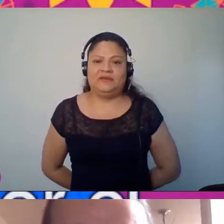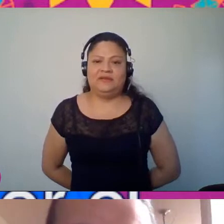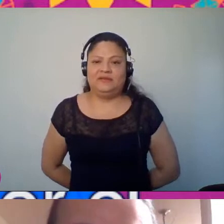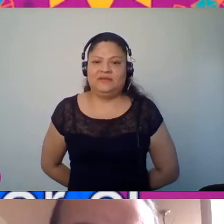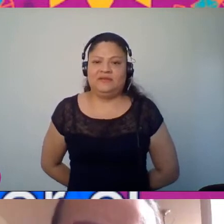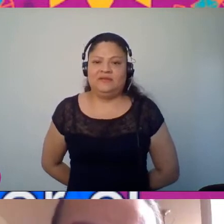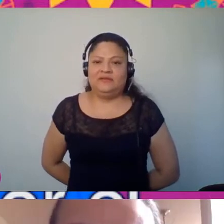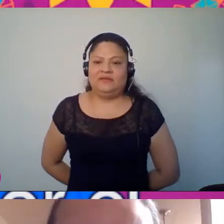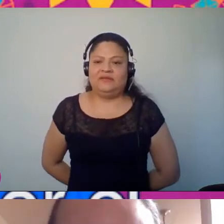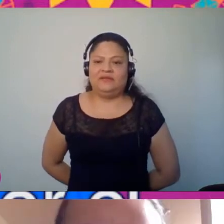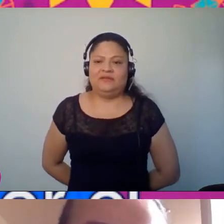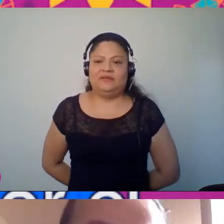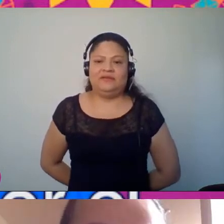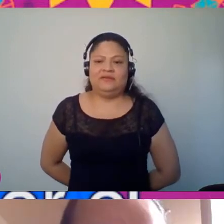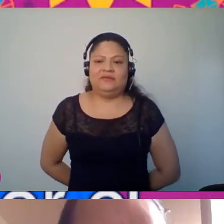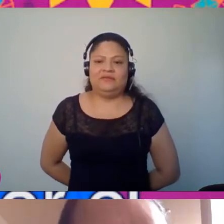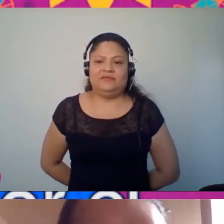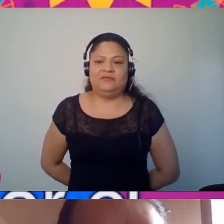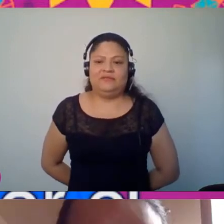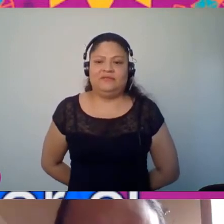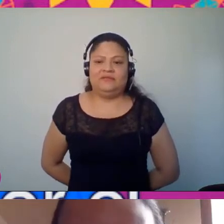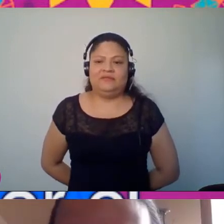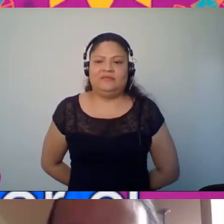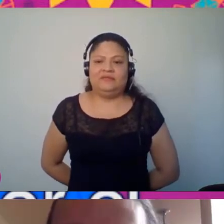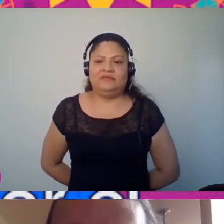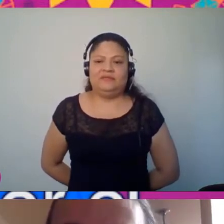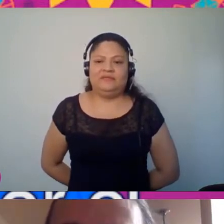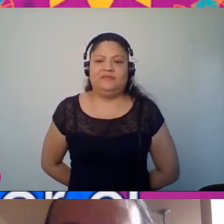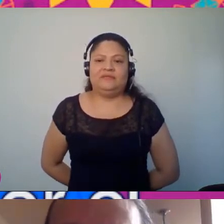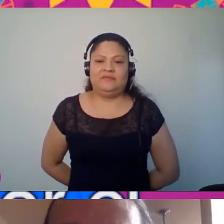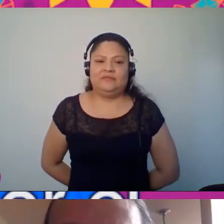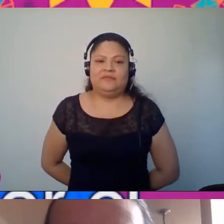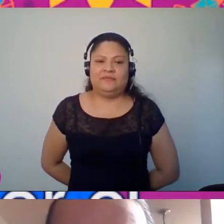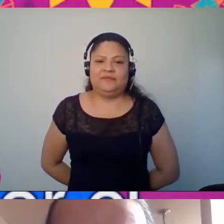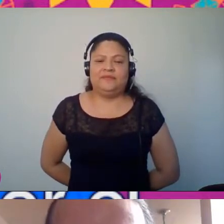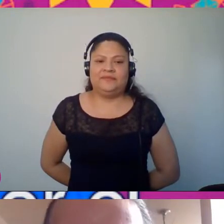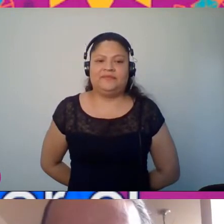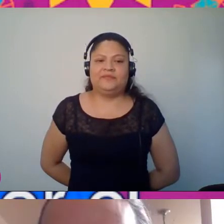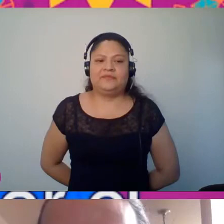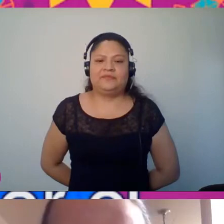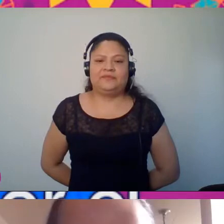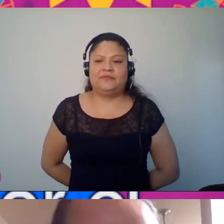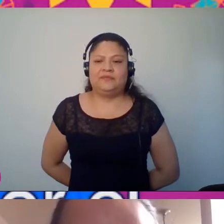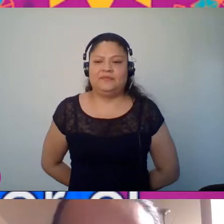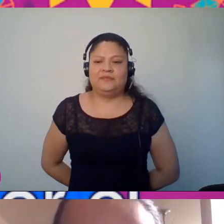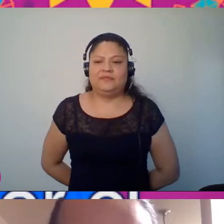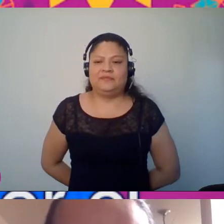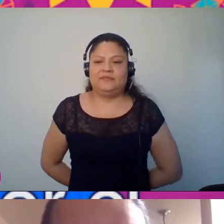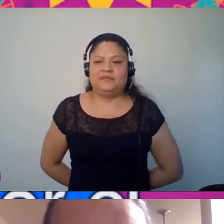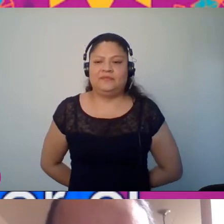cómo hacerle y mucho menos en matemáticas, ¿no? Entonces, invitamos a todas las